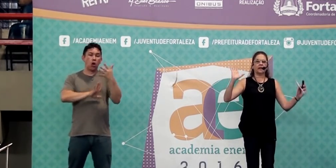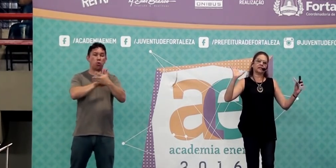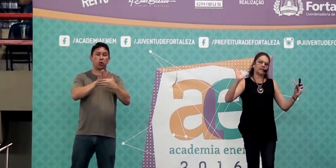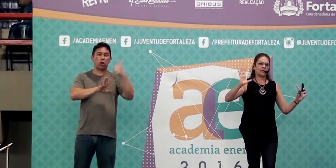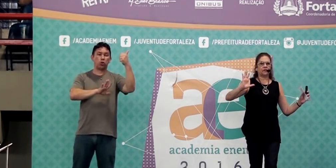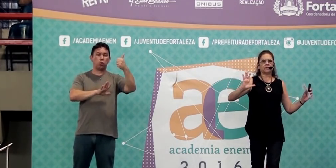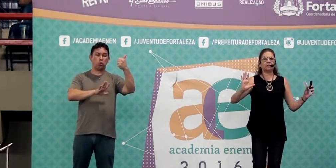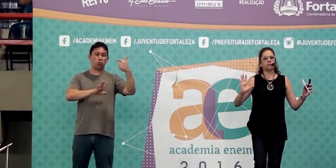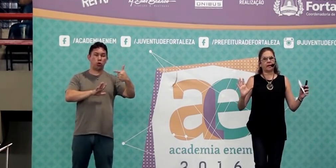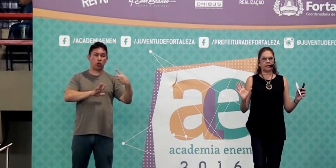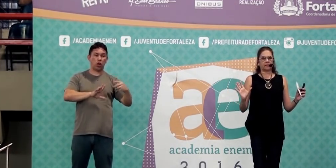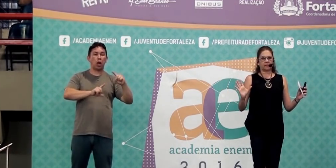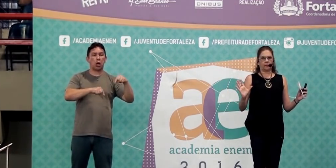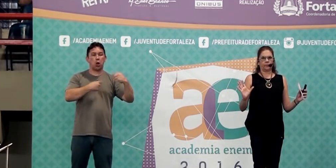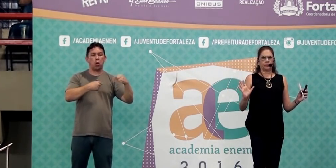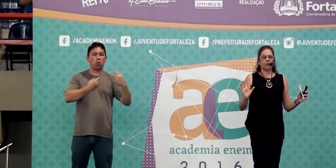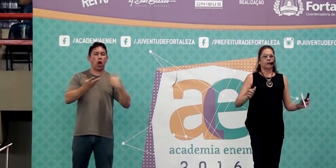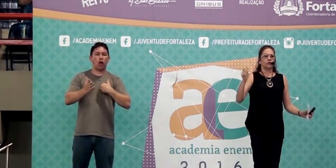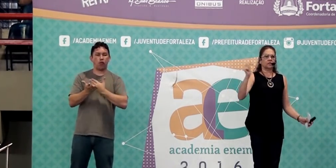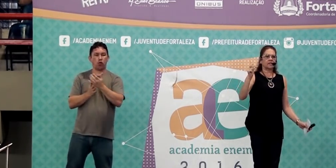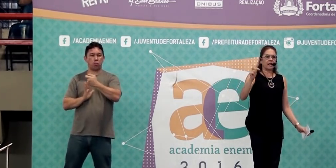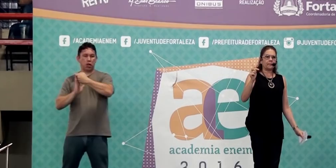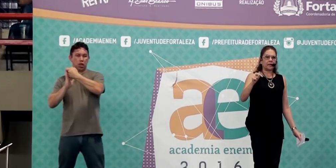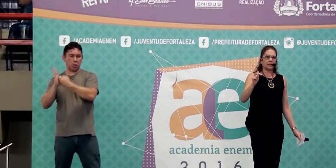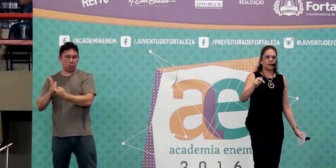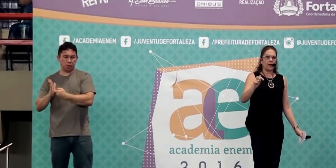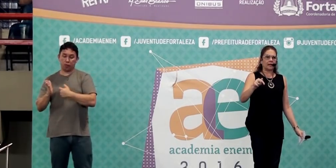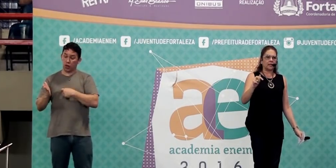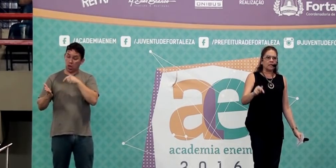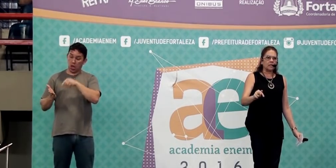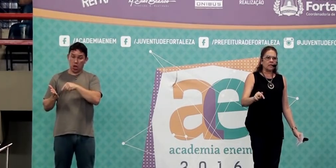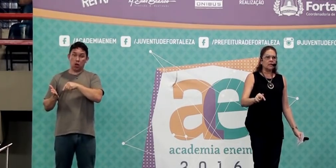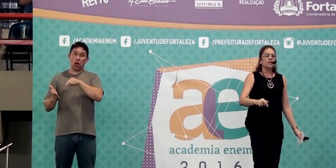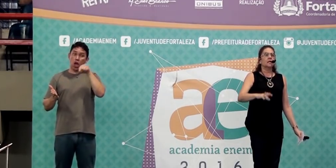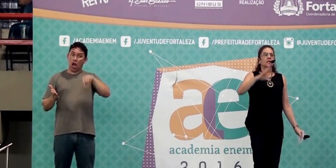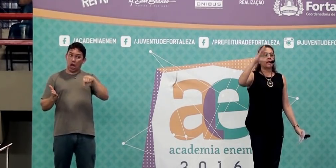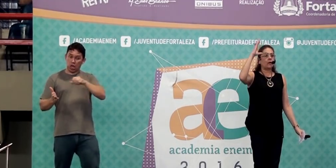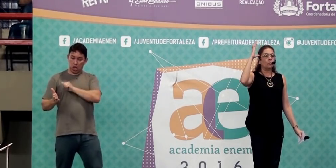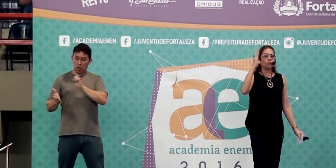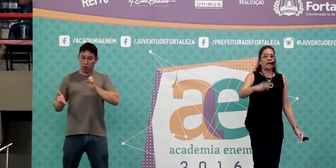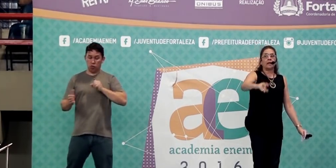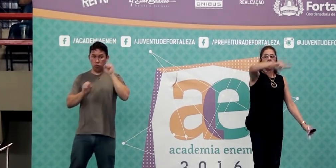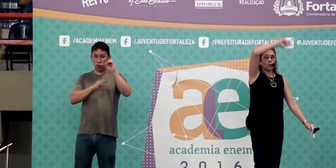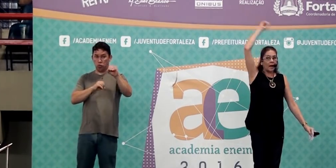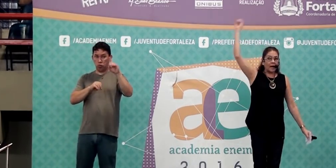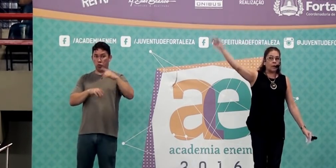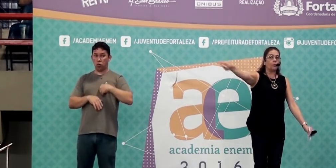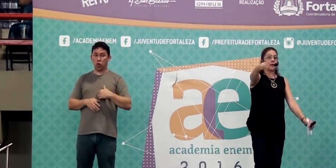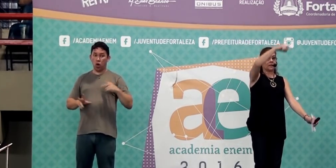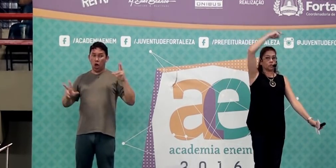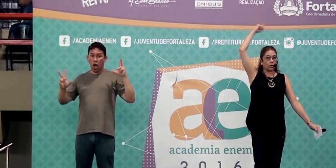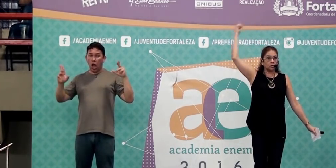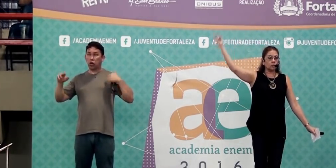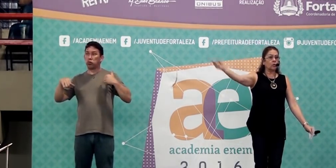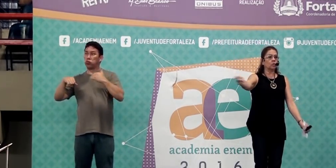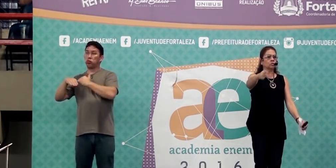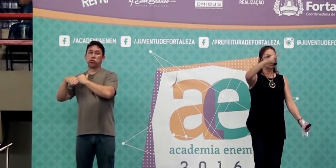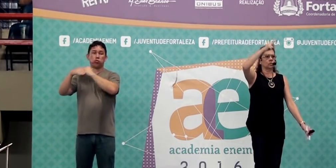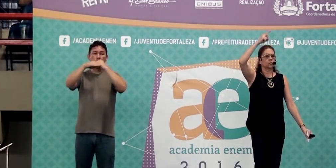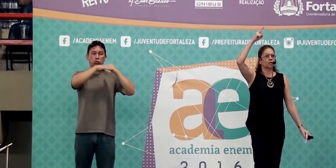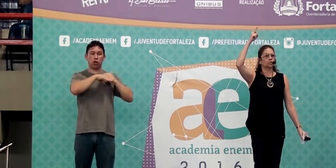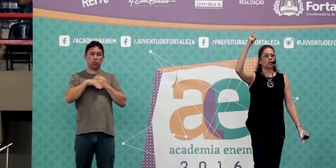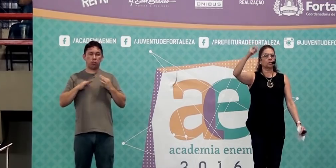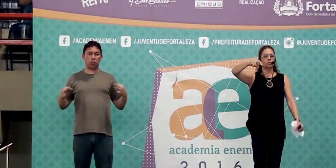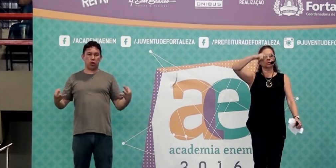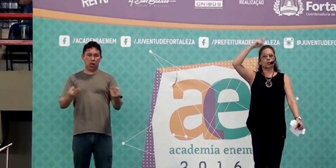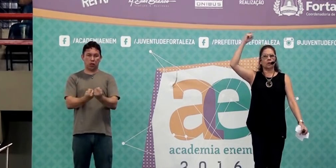Vai começar a fazer sua redação. Você aprendeu aqui que é um modelo igual para todo